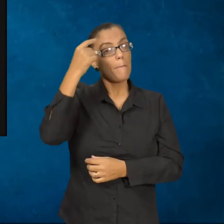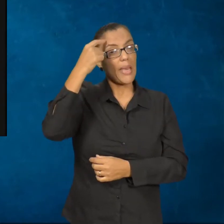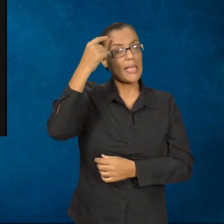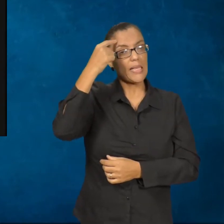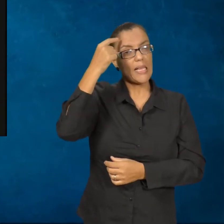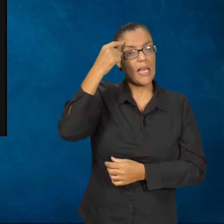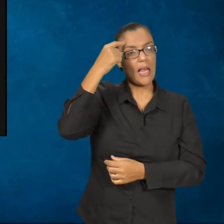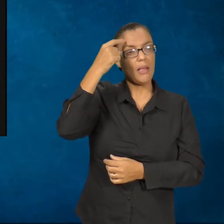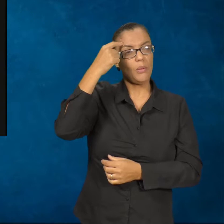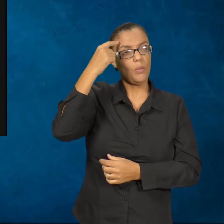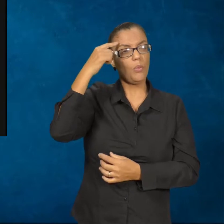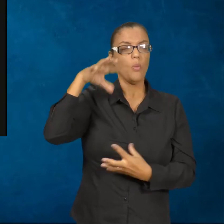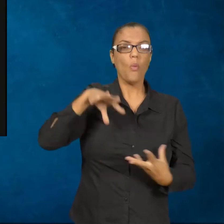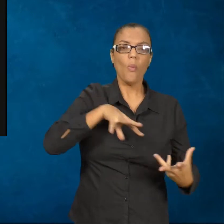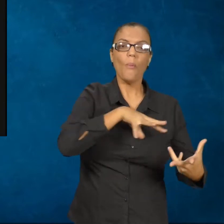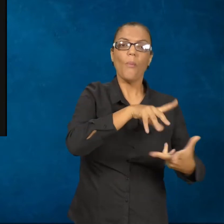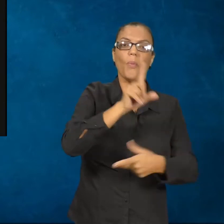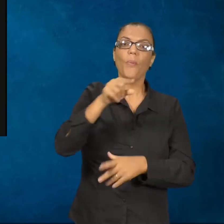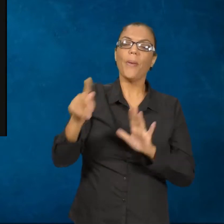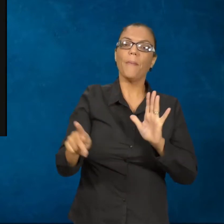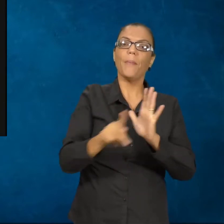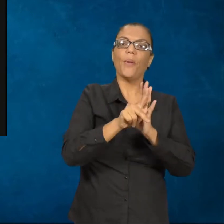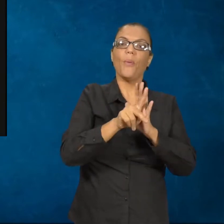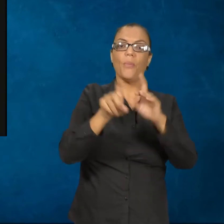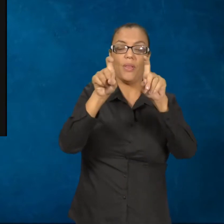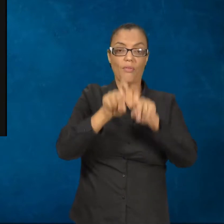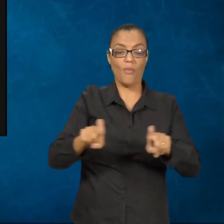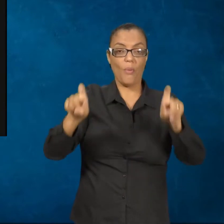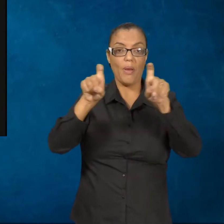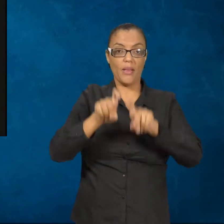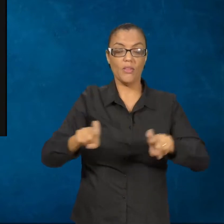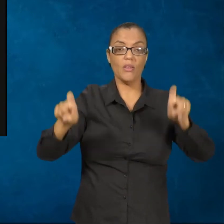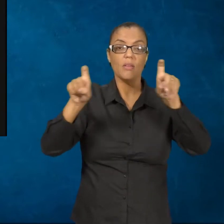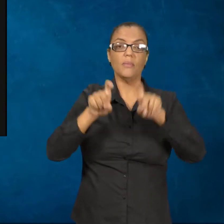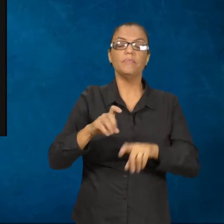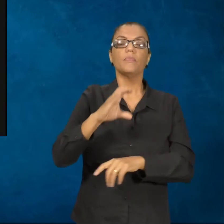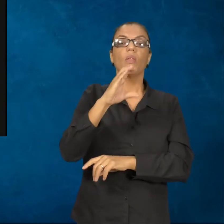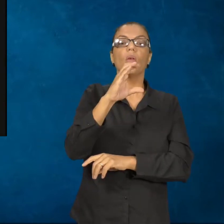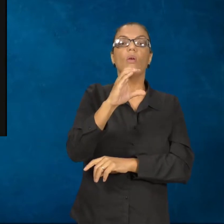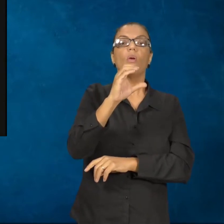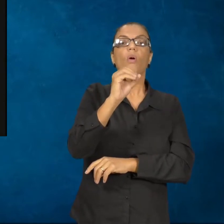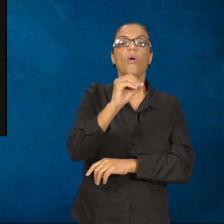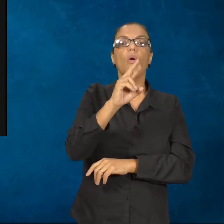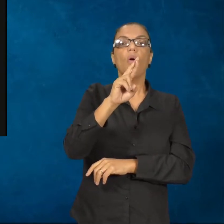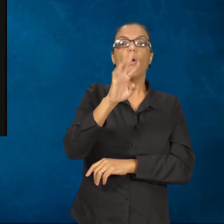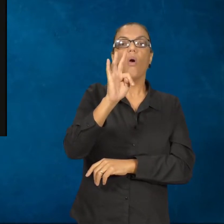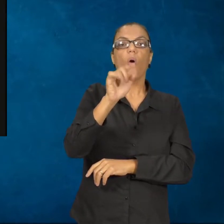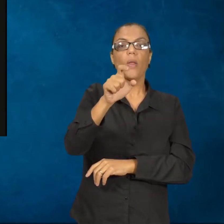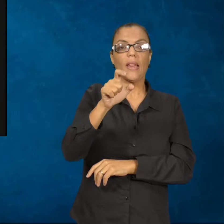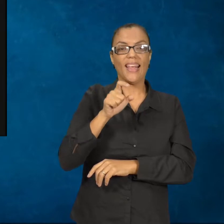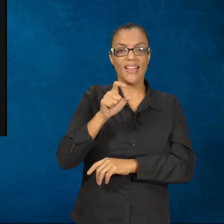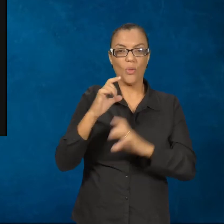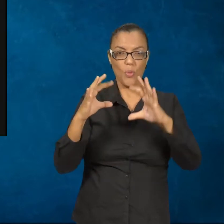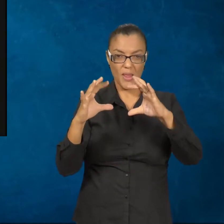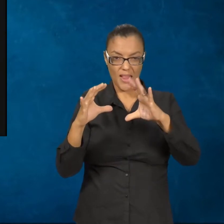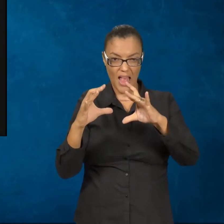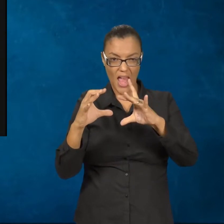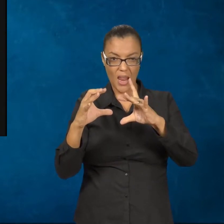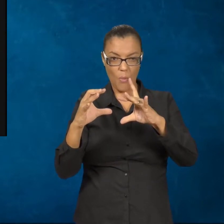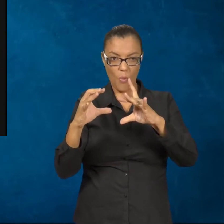um córtex humano equivale aproximadamente a uma rede de 5.000 computadores.